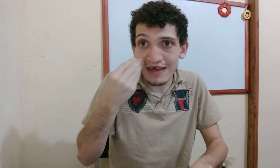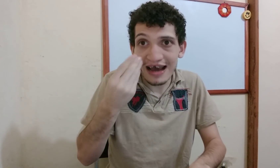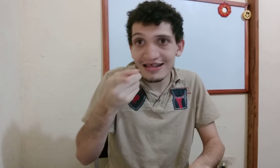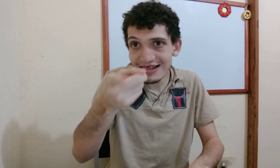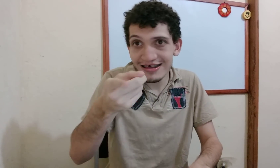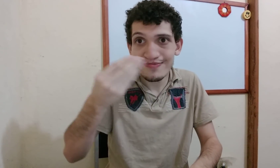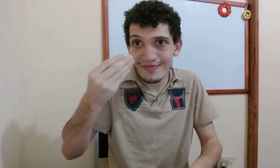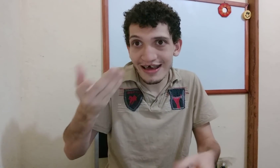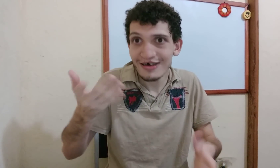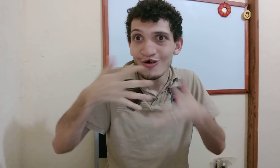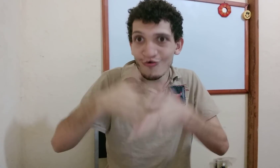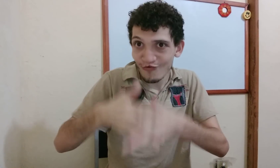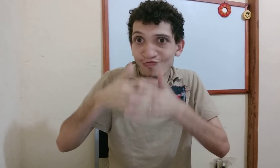aí, né?